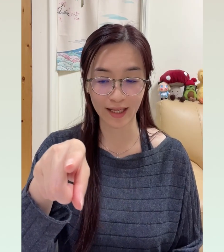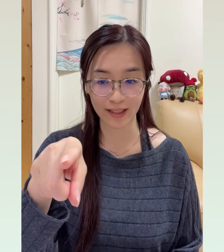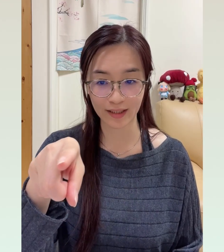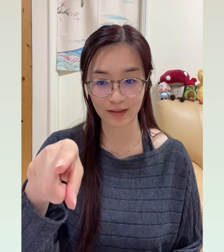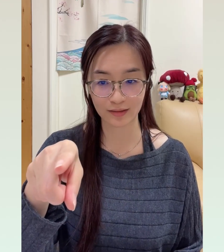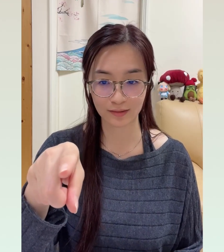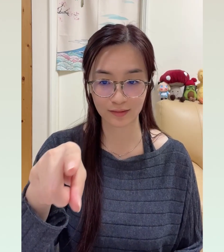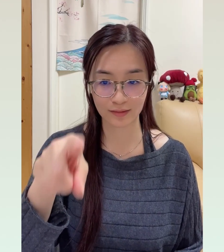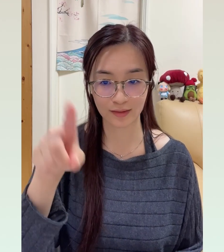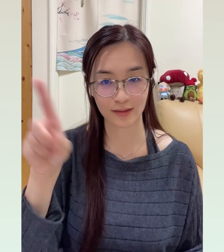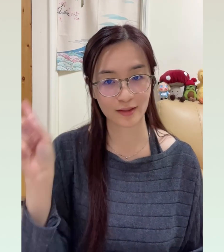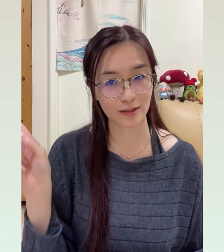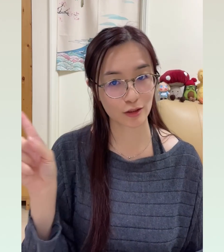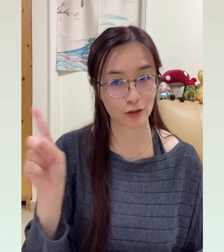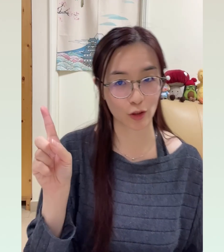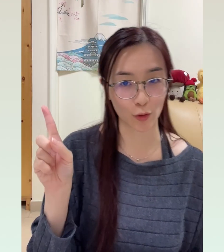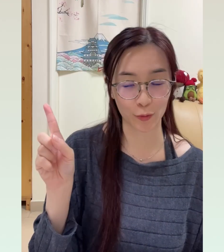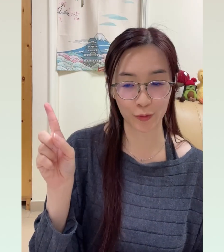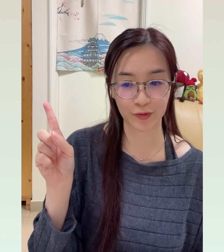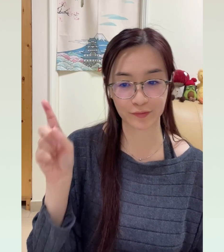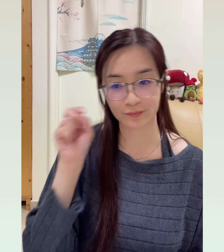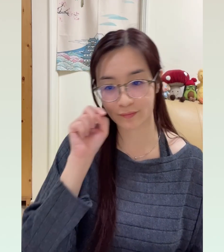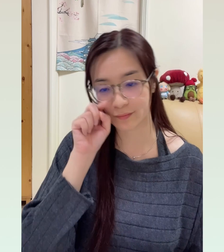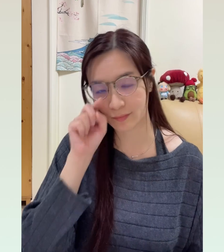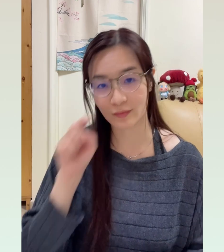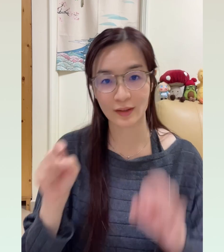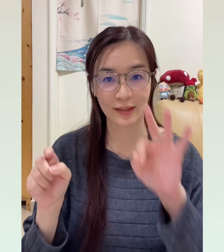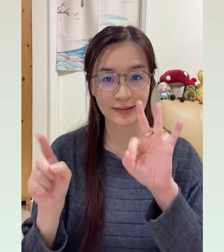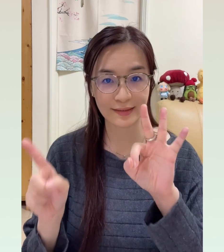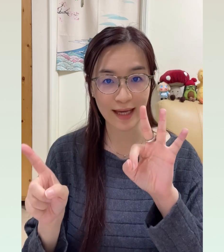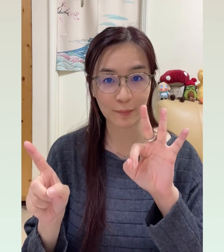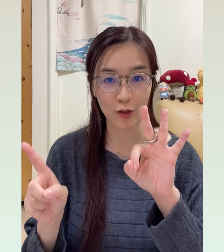你、佢，三個。